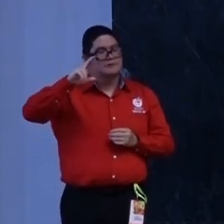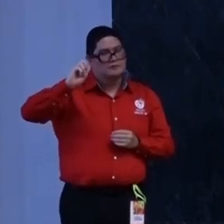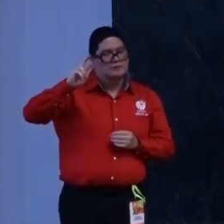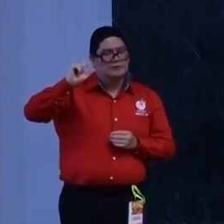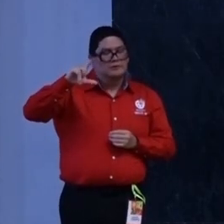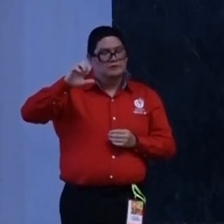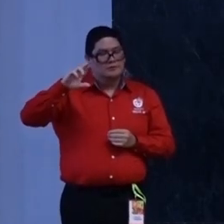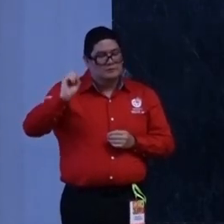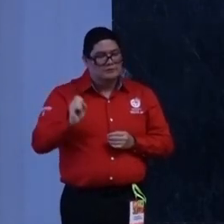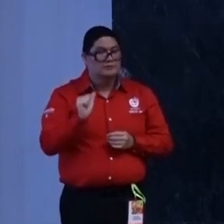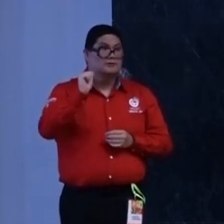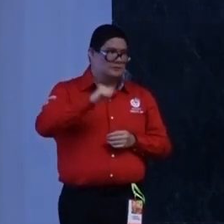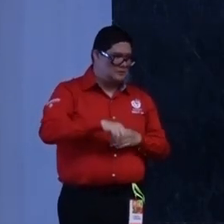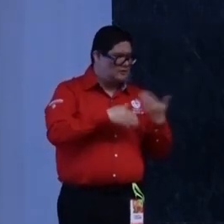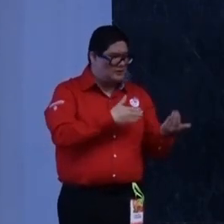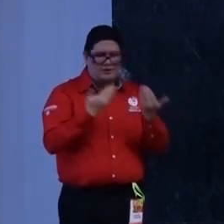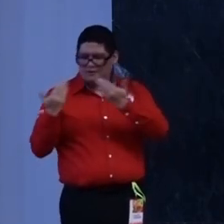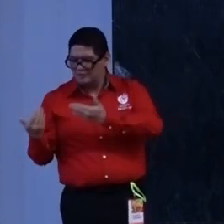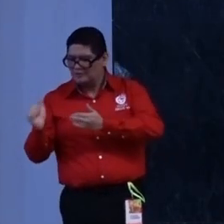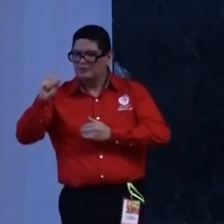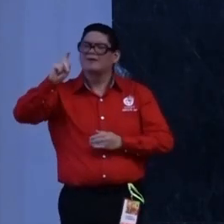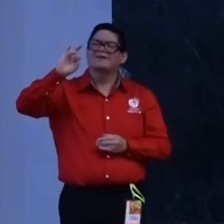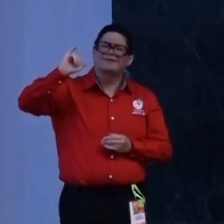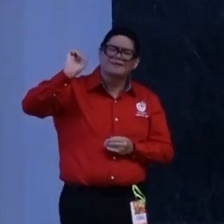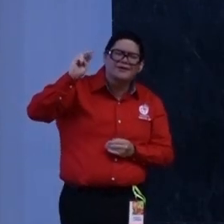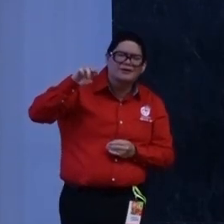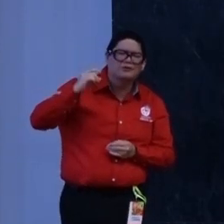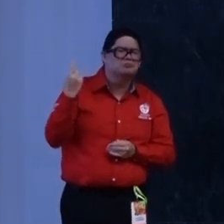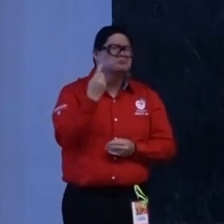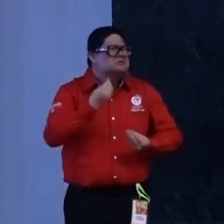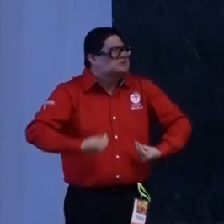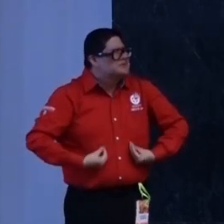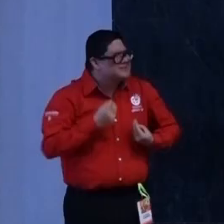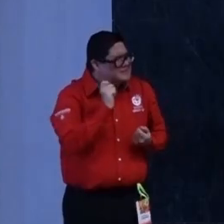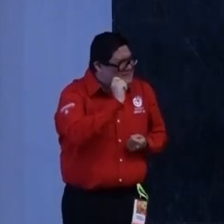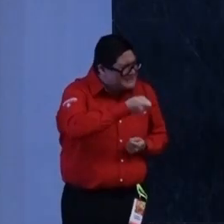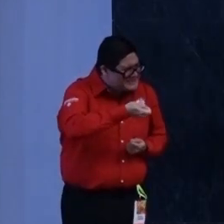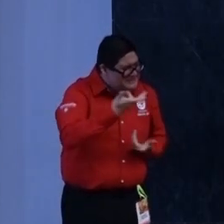bueno, entonces, Adriano, ¿qué es vivir con